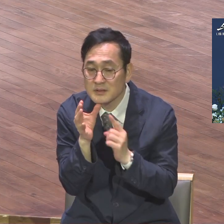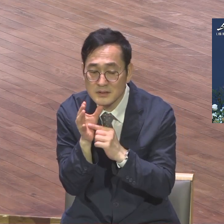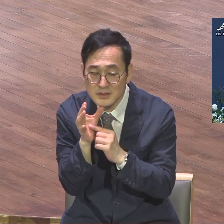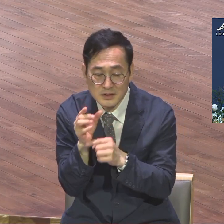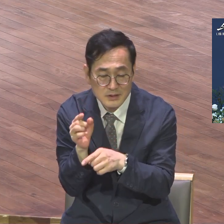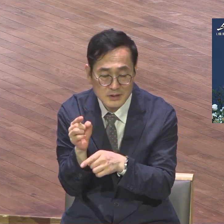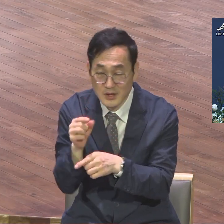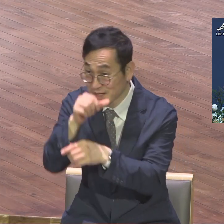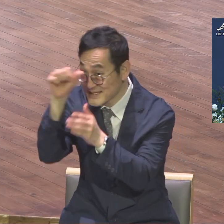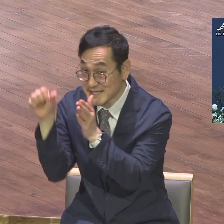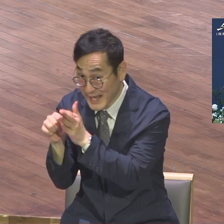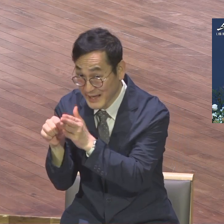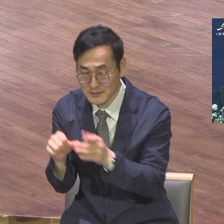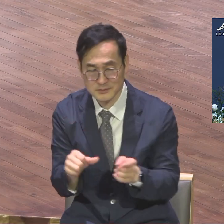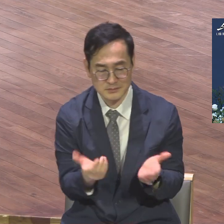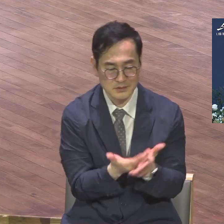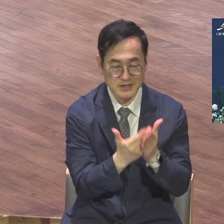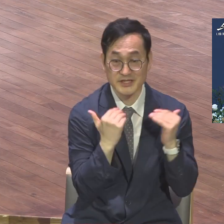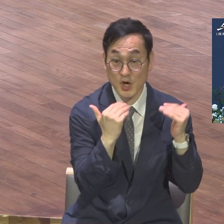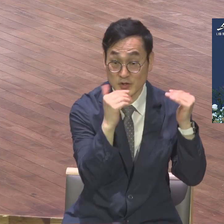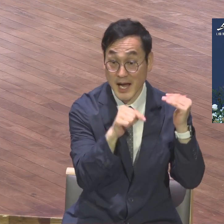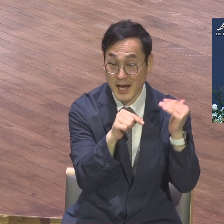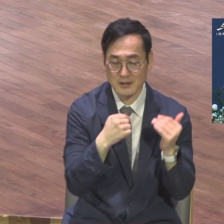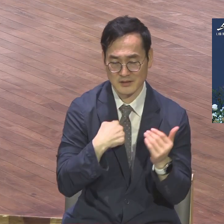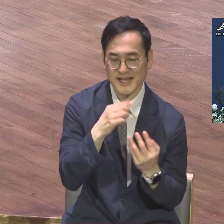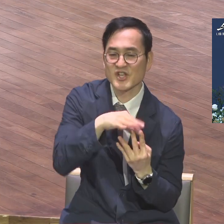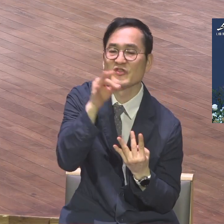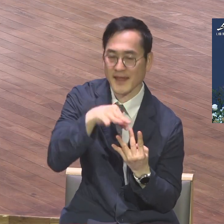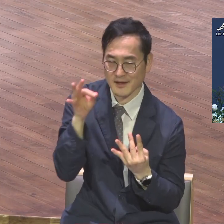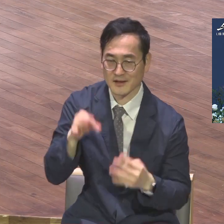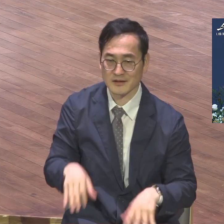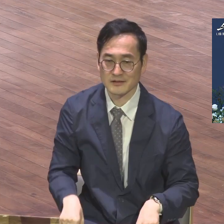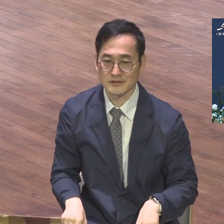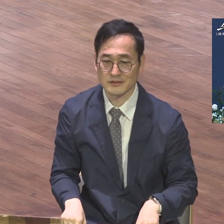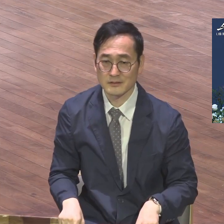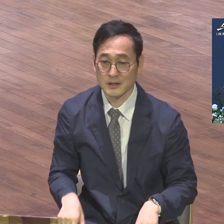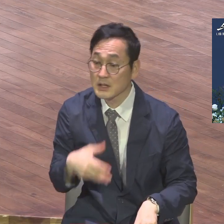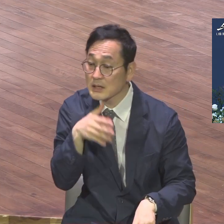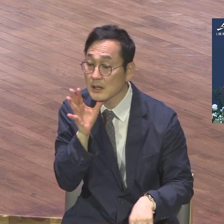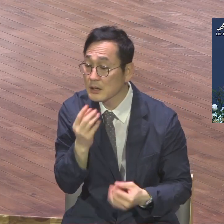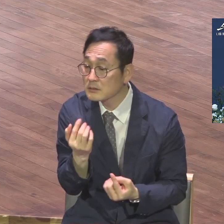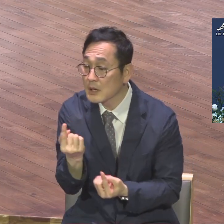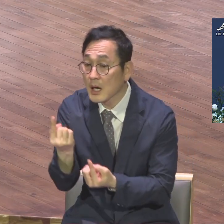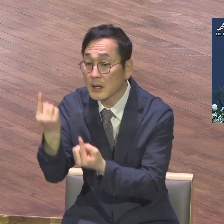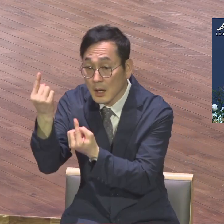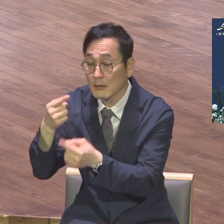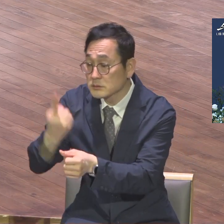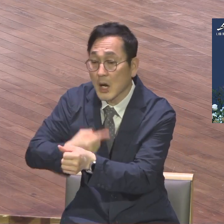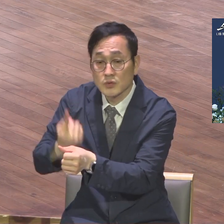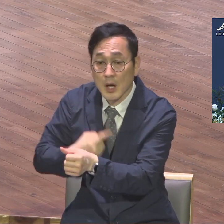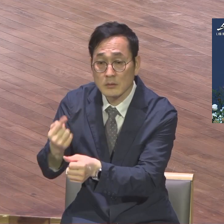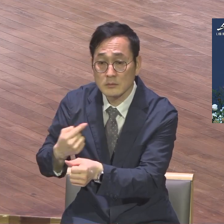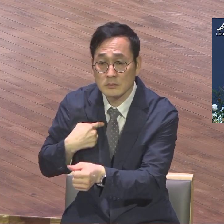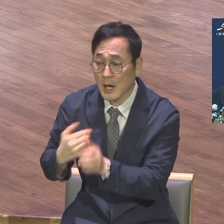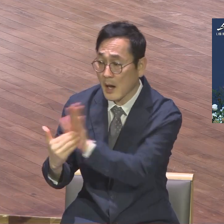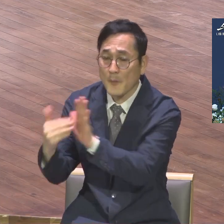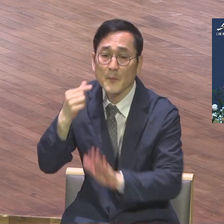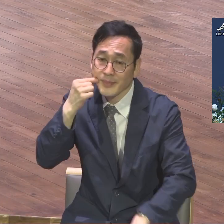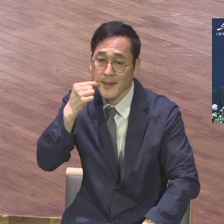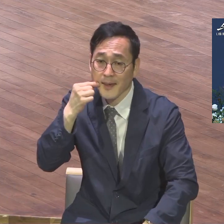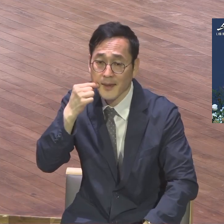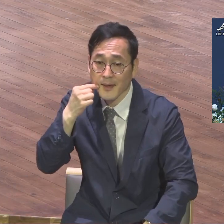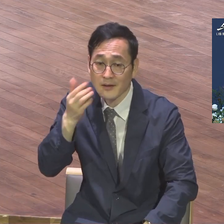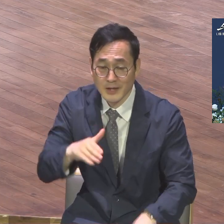인생이지만은 성장하는 것은 선택이다 그랬어요. 나이는 저절로 들어가지요. 근데